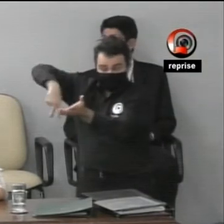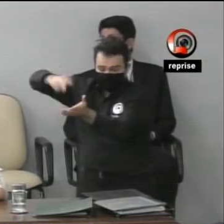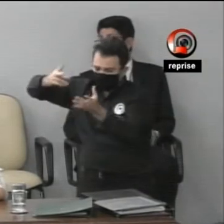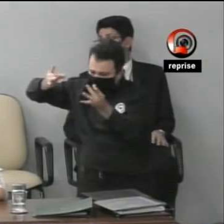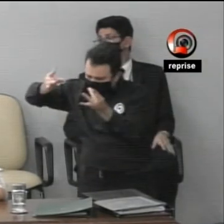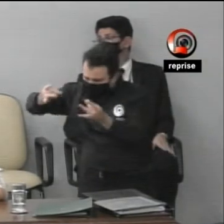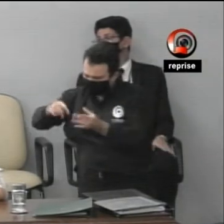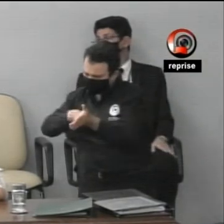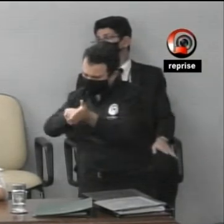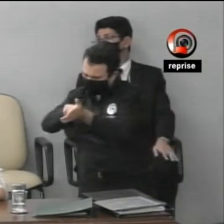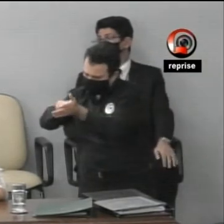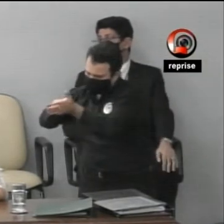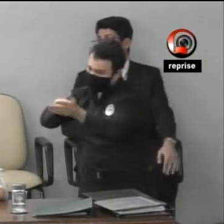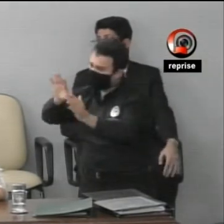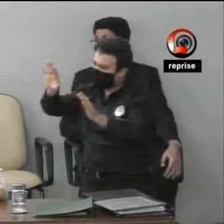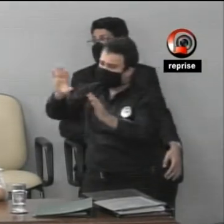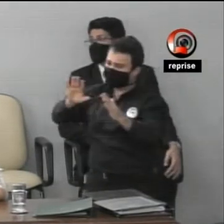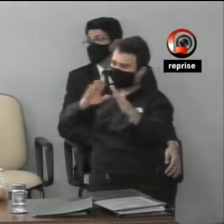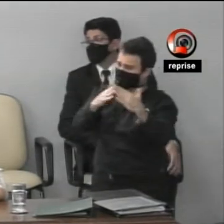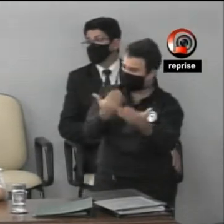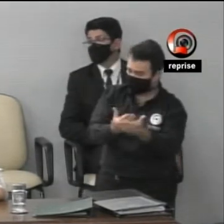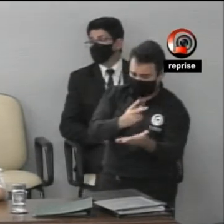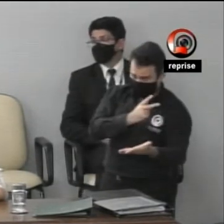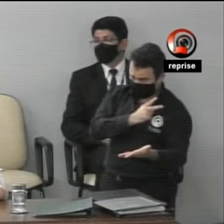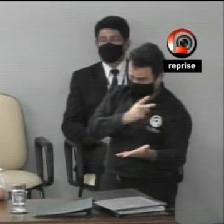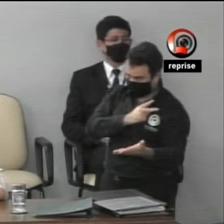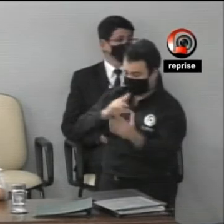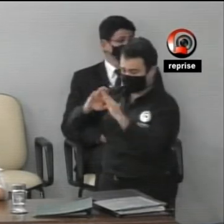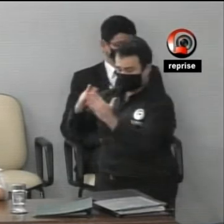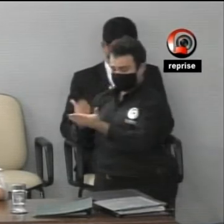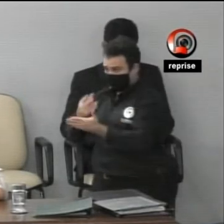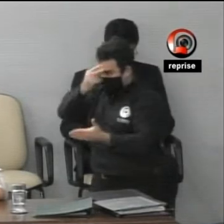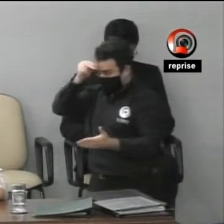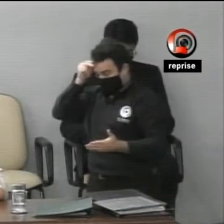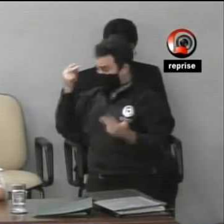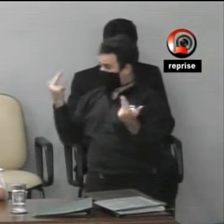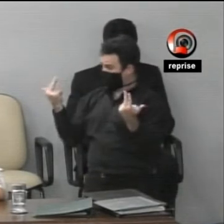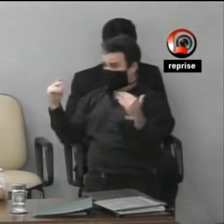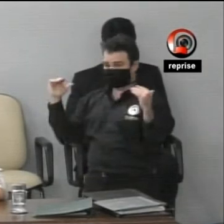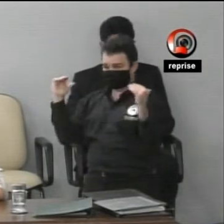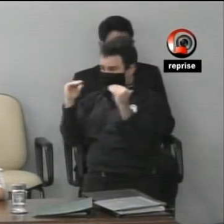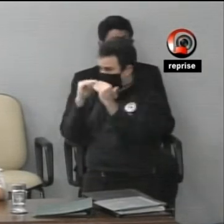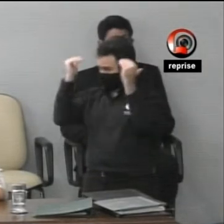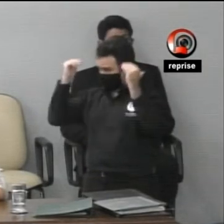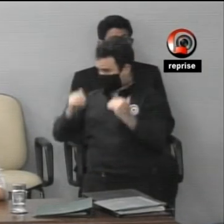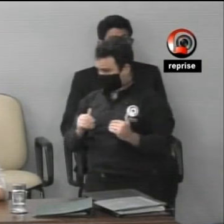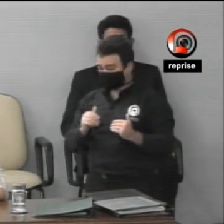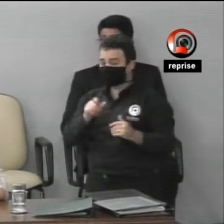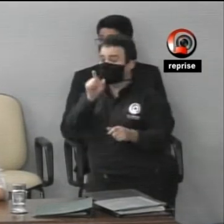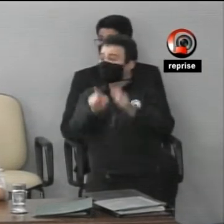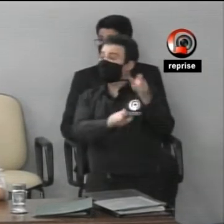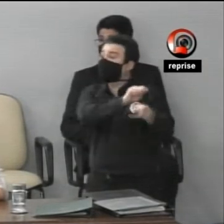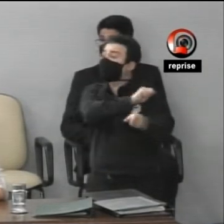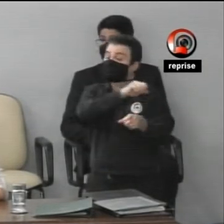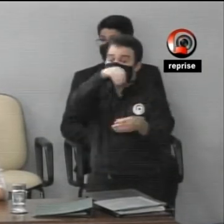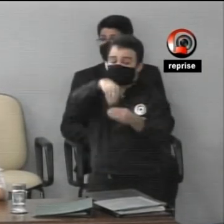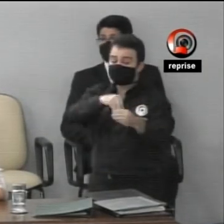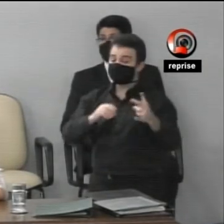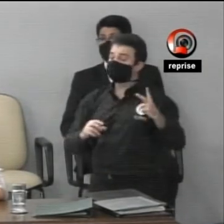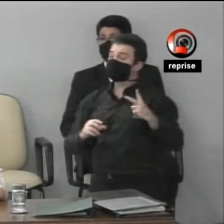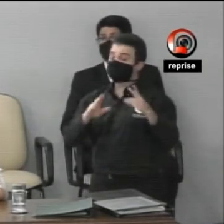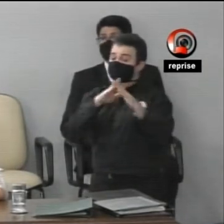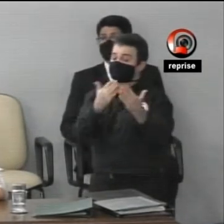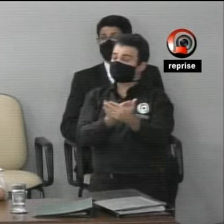diferença nenhuma. Inclusive, nas escolas particulares, existem alunos que não conseguem seguir atividade remota,